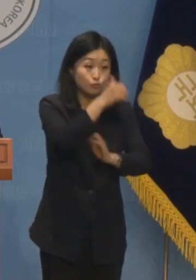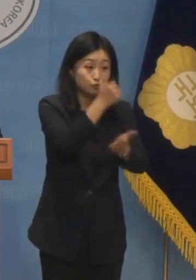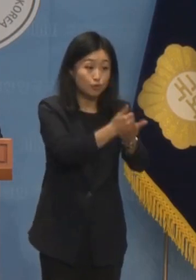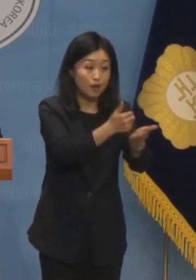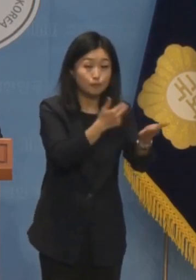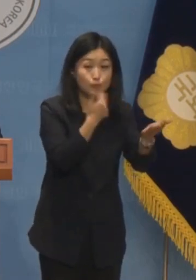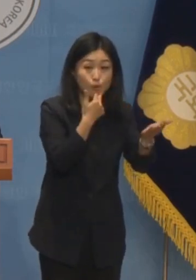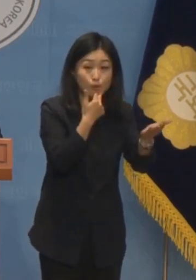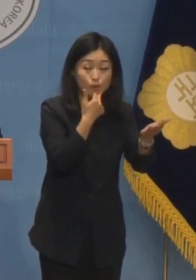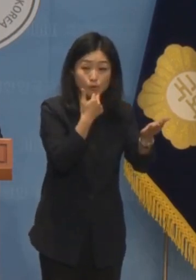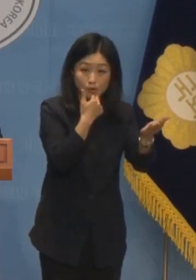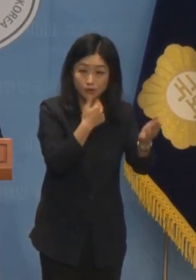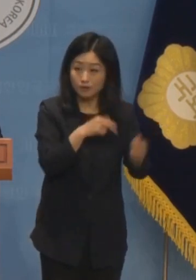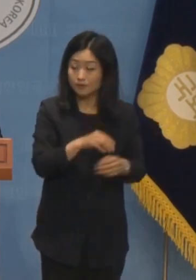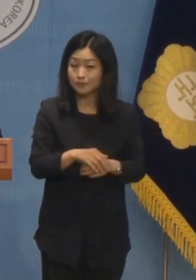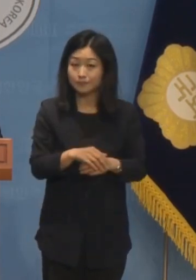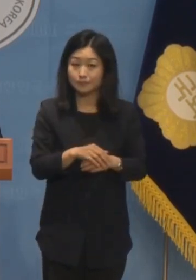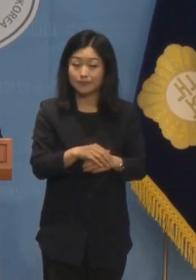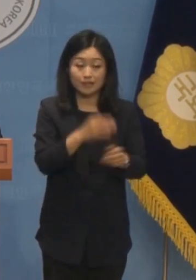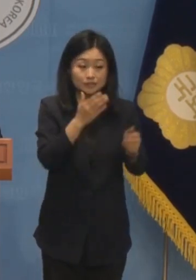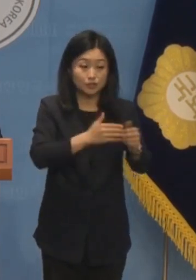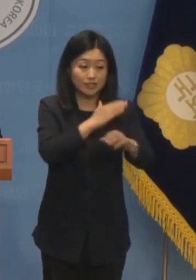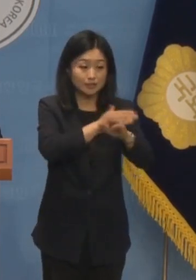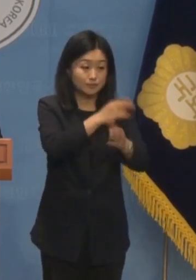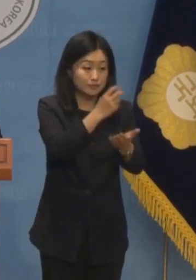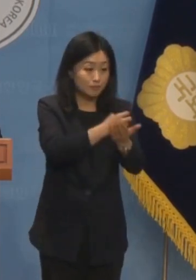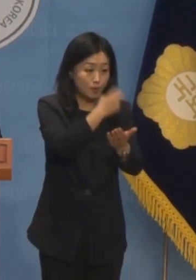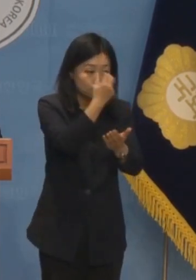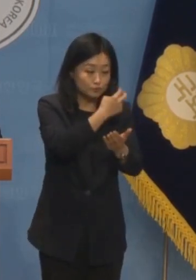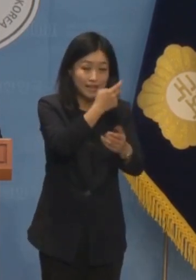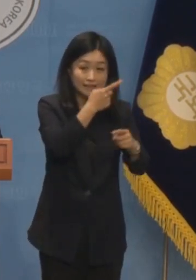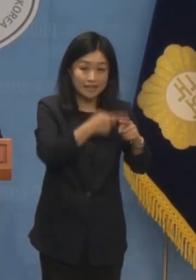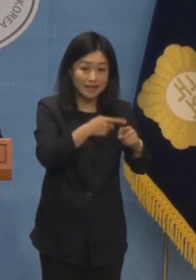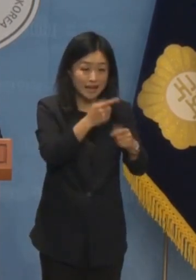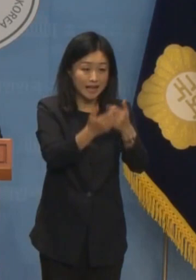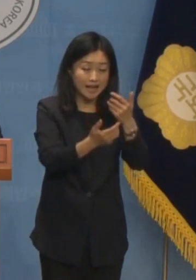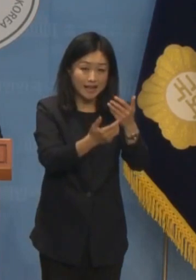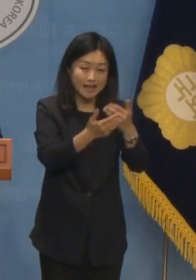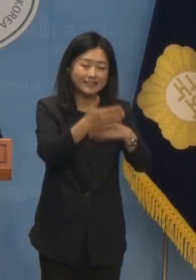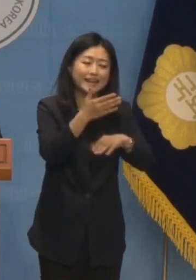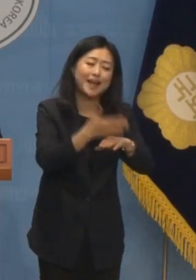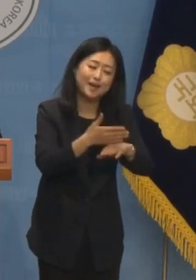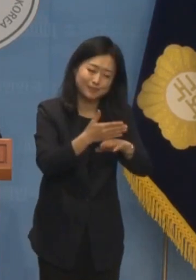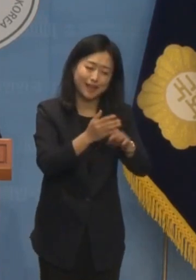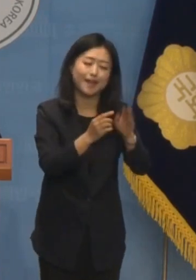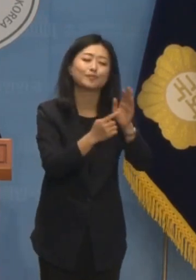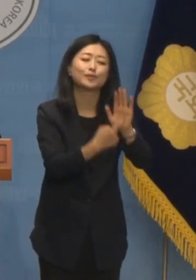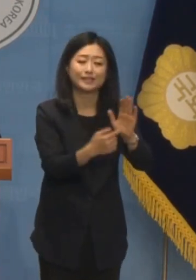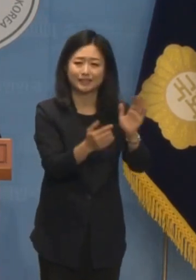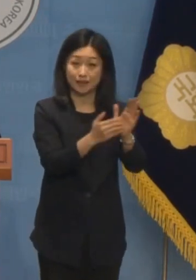않고 청탁금지법으로 수사하다 감사의 표시라고 우기는 검찰입니다.